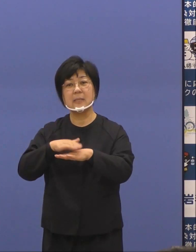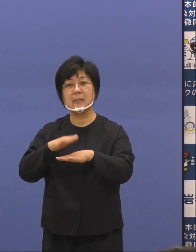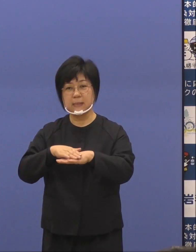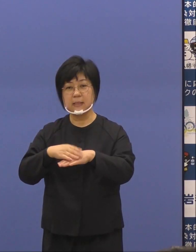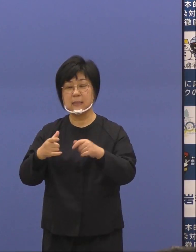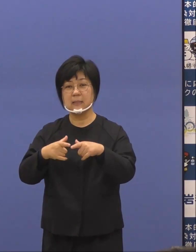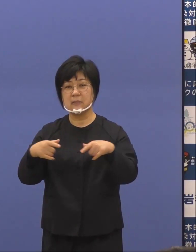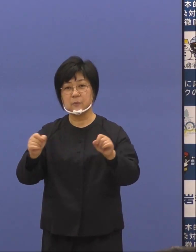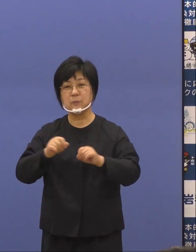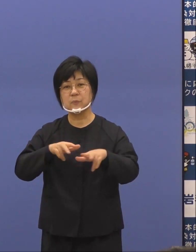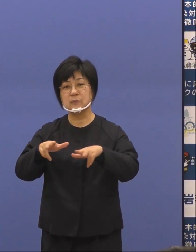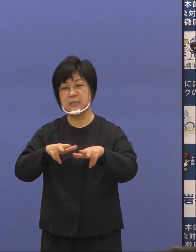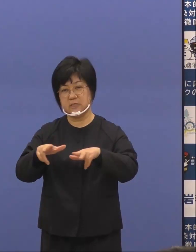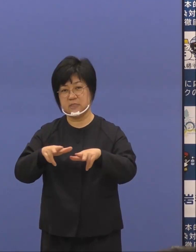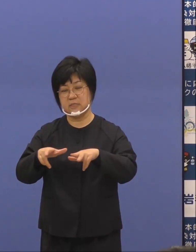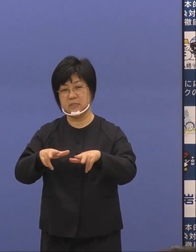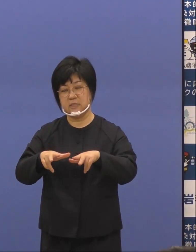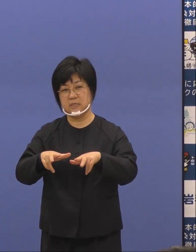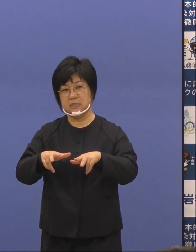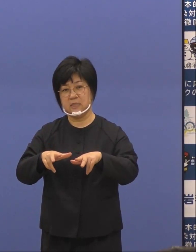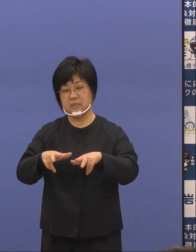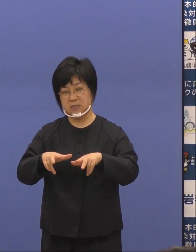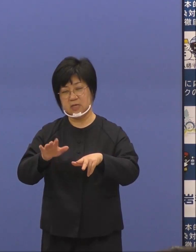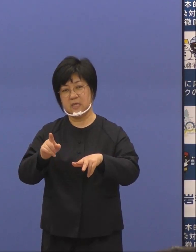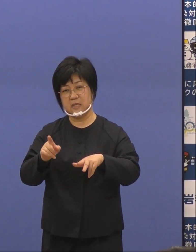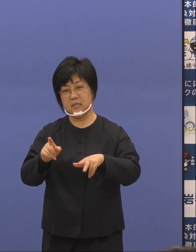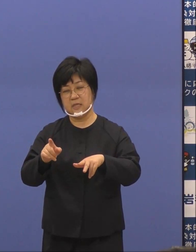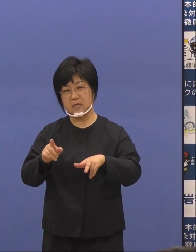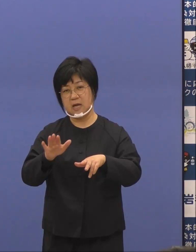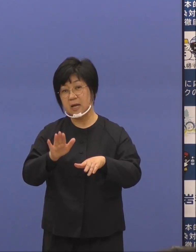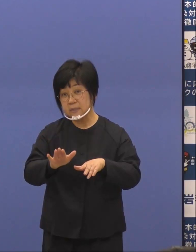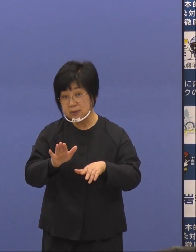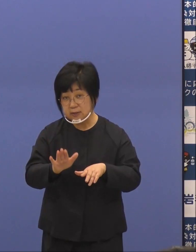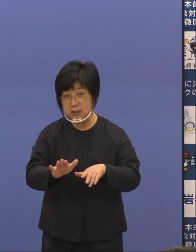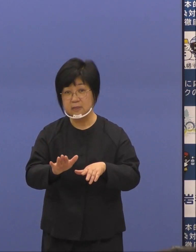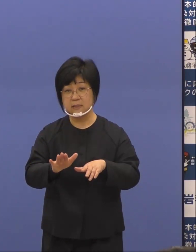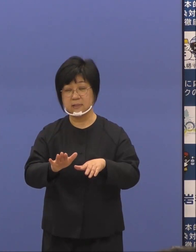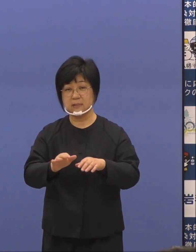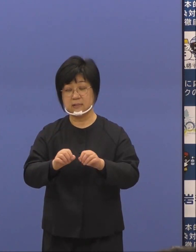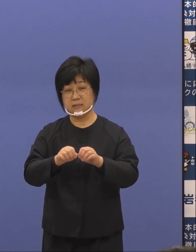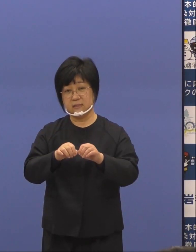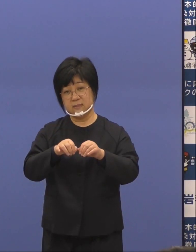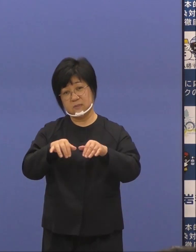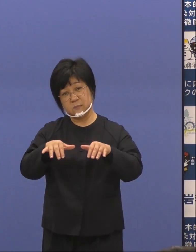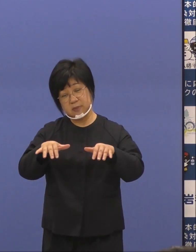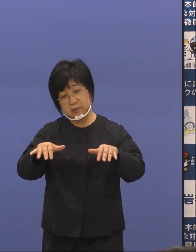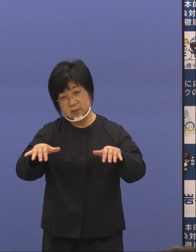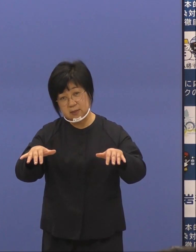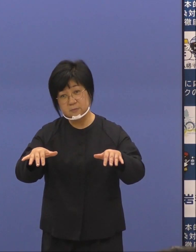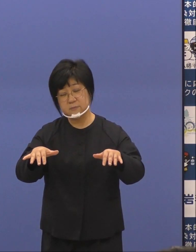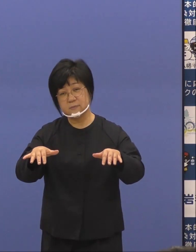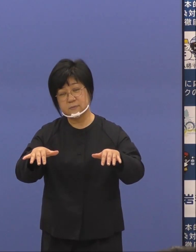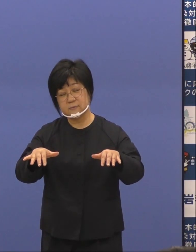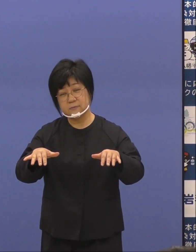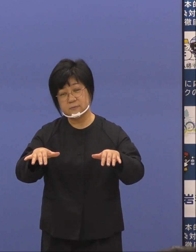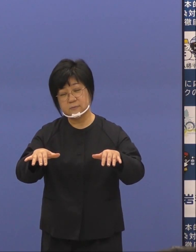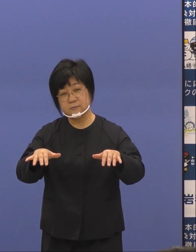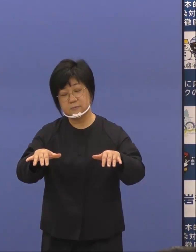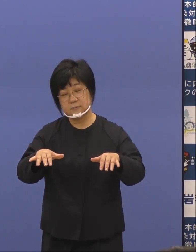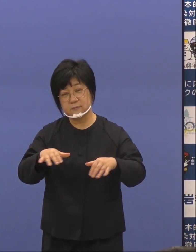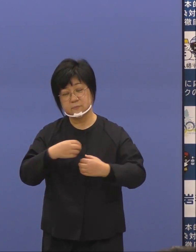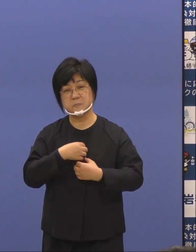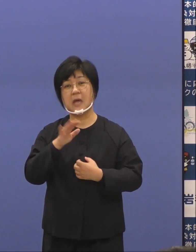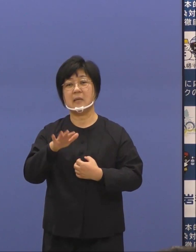こうそういうのが出てきて広がり深く根を張りがちなところがあるんで、あく